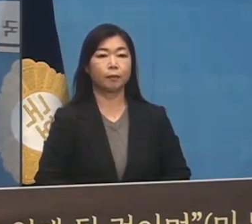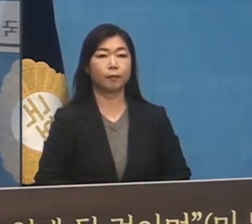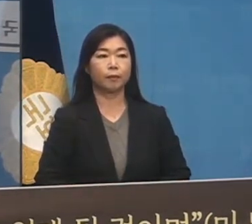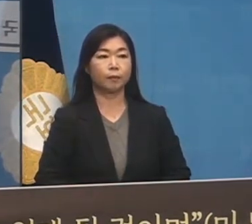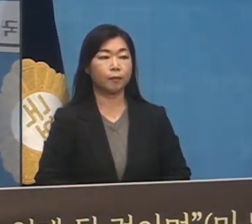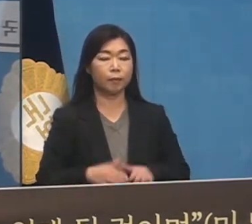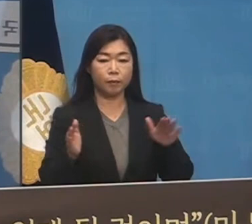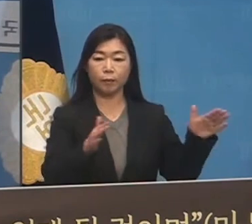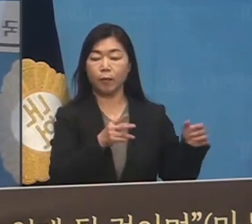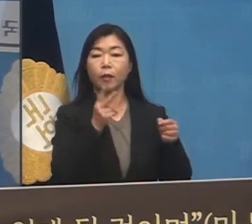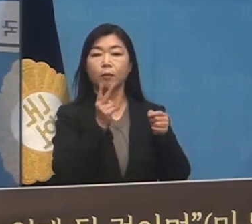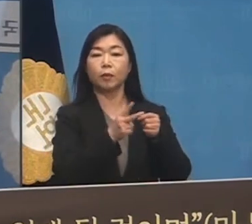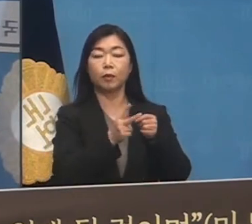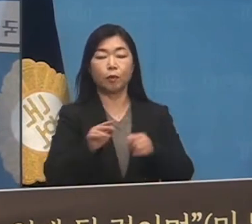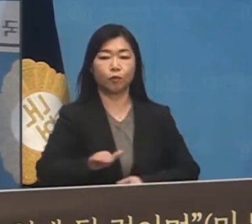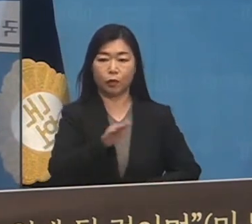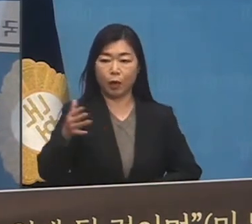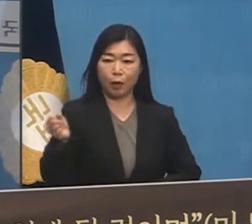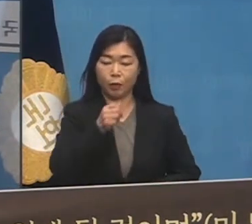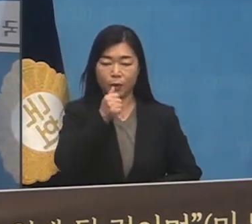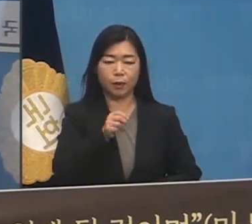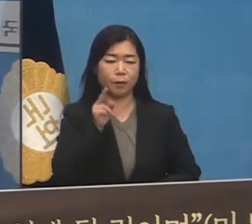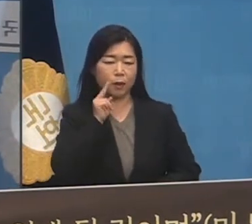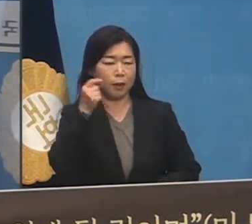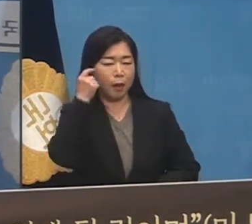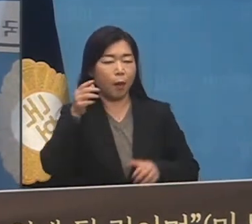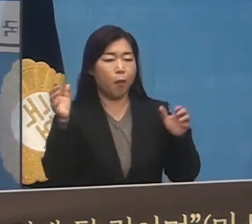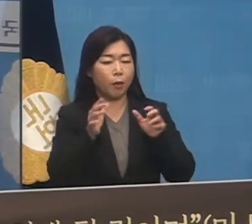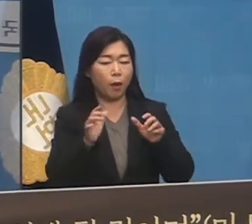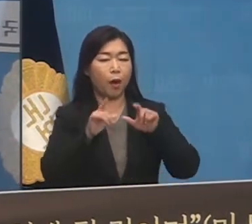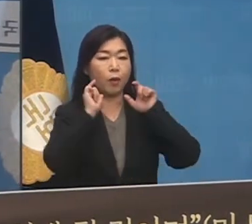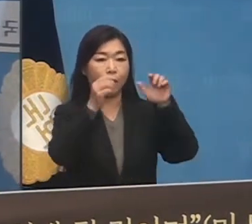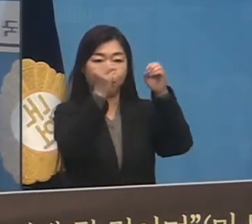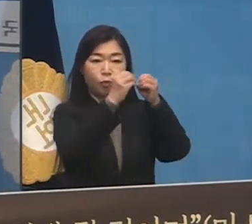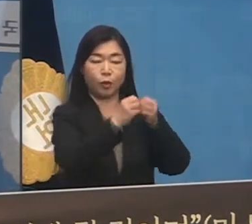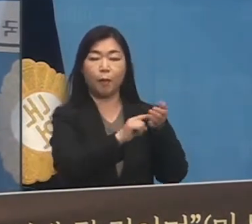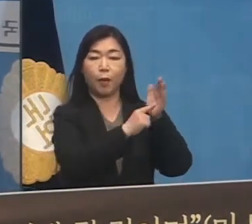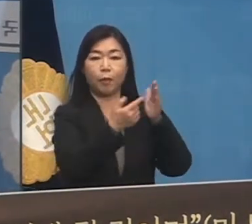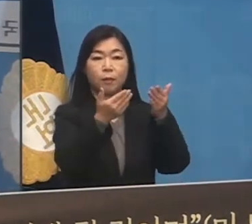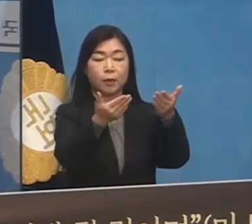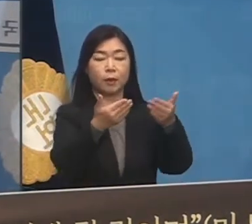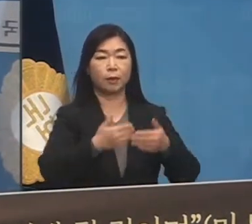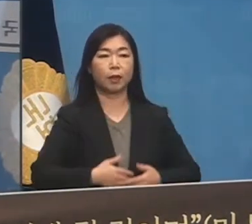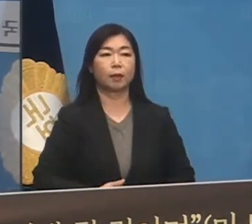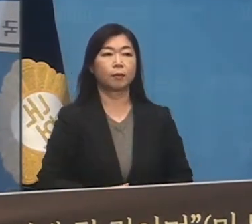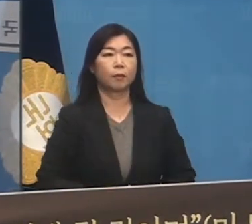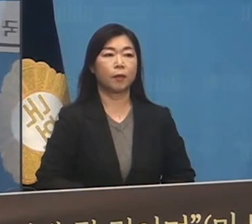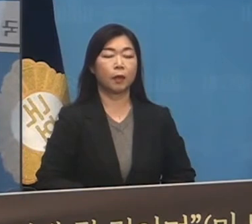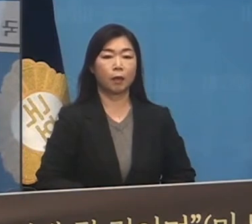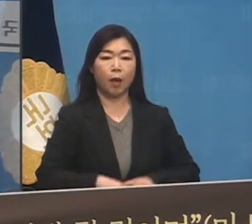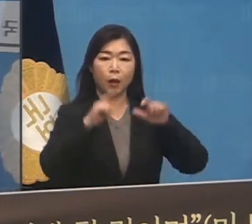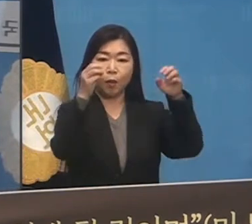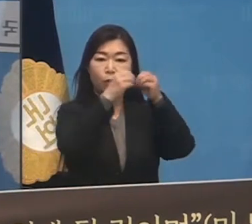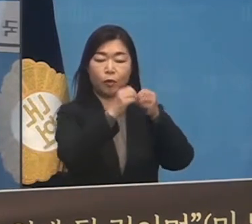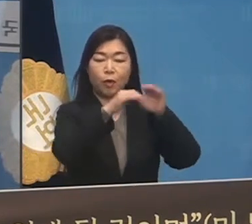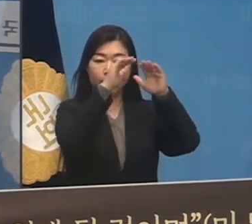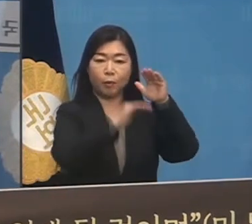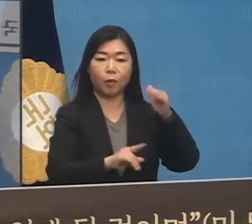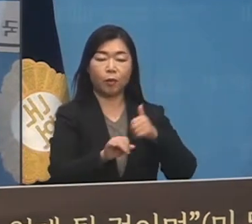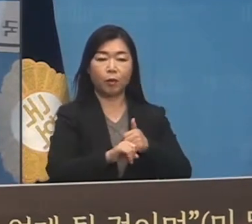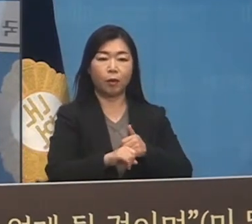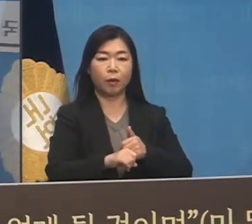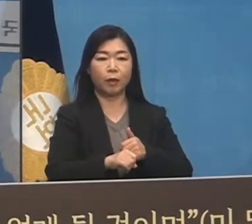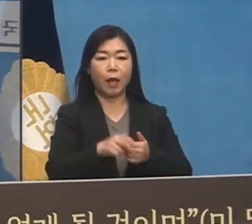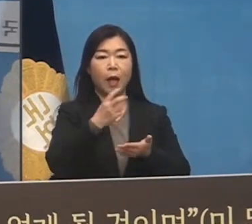네, 이어서 저희들이 갖고 있는 생각들을 모아 선언문으로 발표하고자 합니다. 이 선언문 선포는